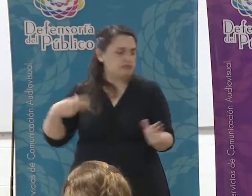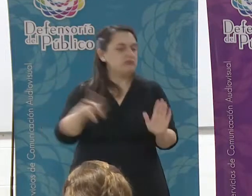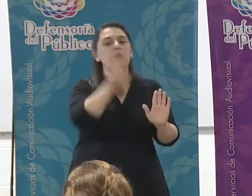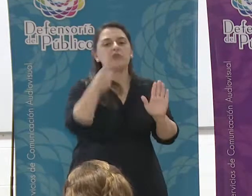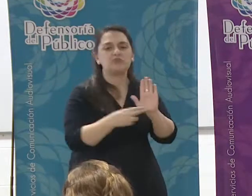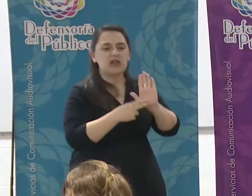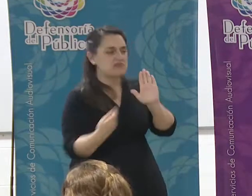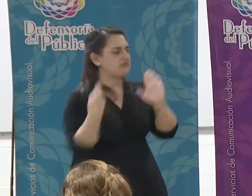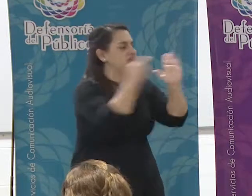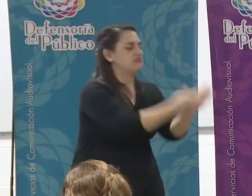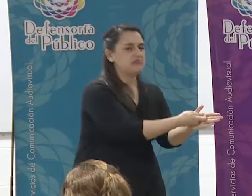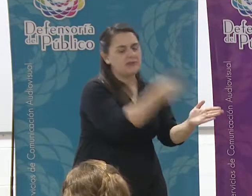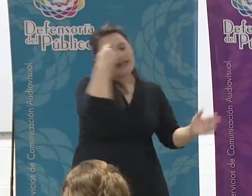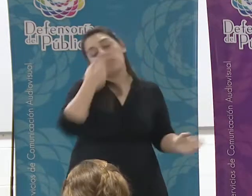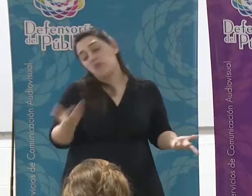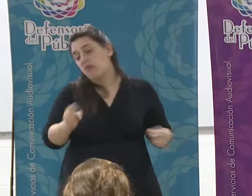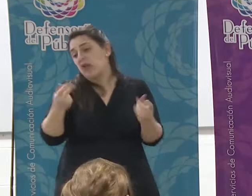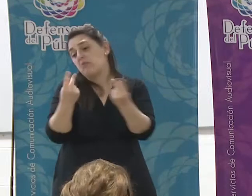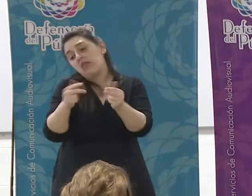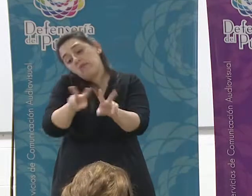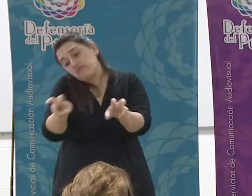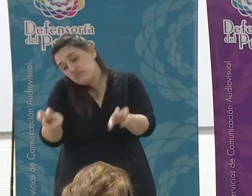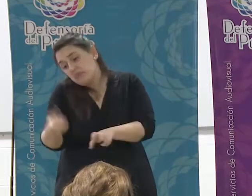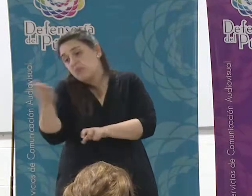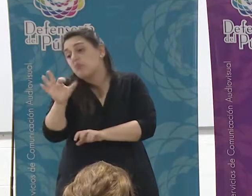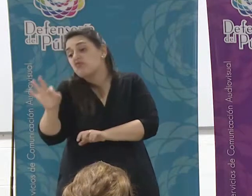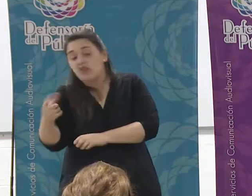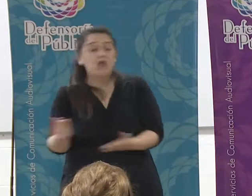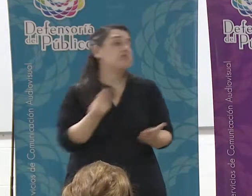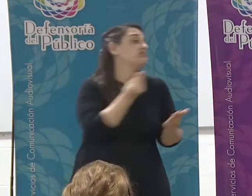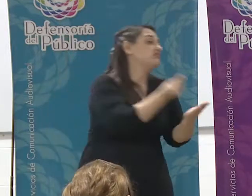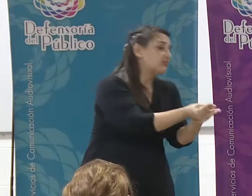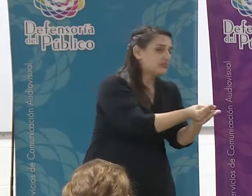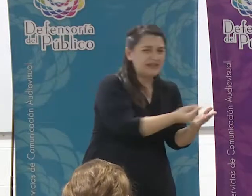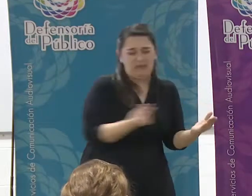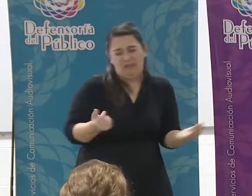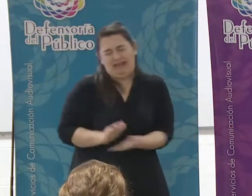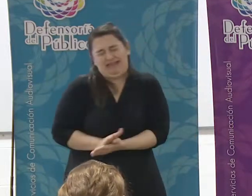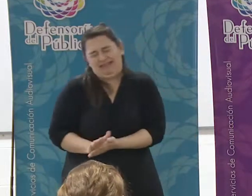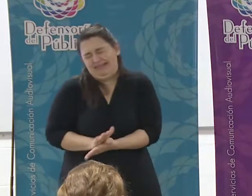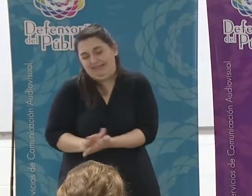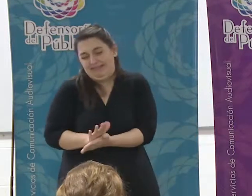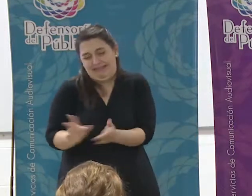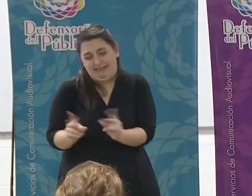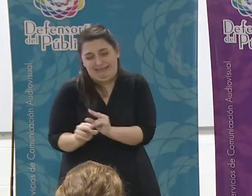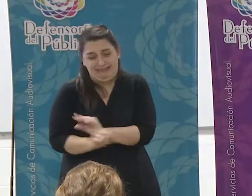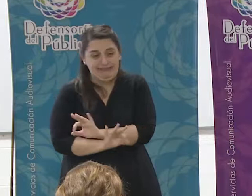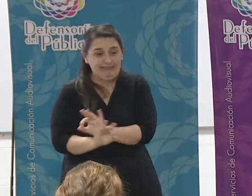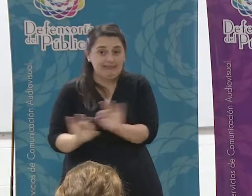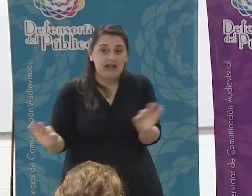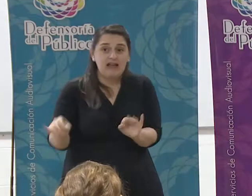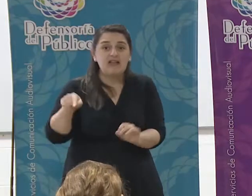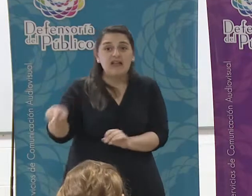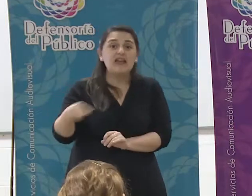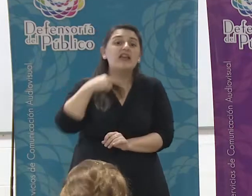un tanto por ciento de lo que por ahí podamos recaudar, que era muy mínimo prácticamente. Yo y mis hijos salíamos